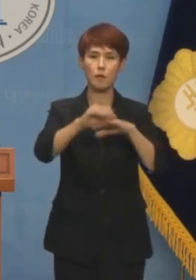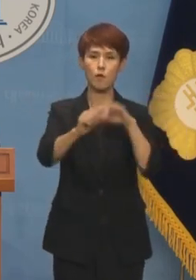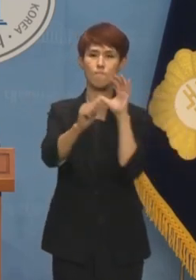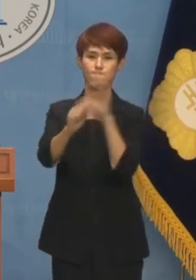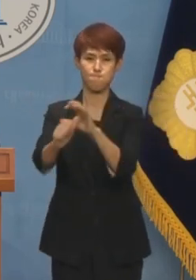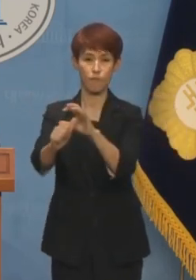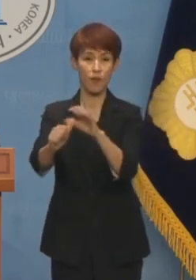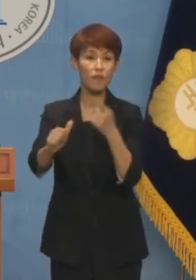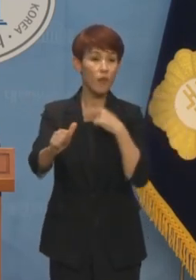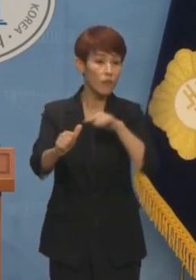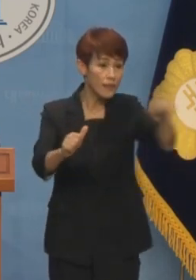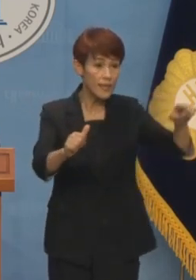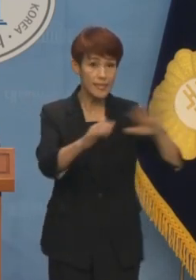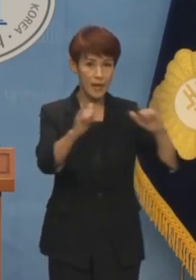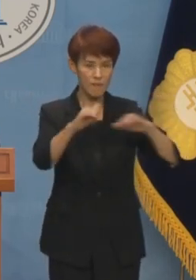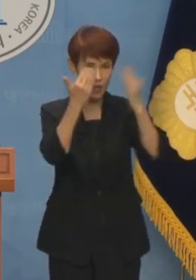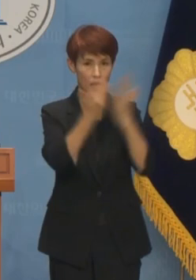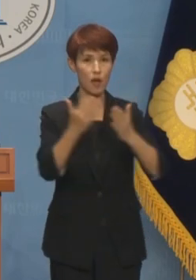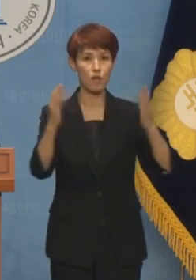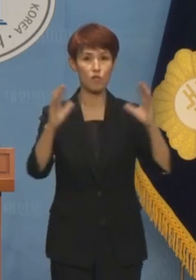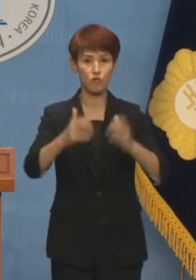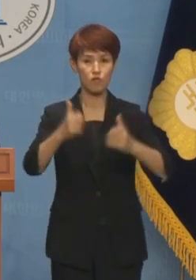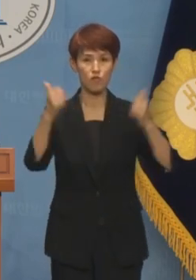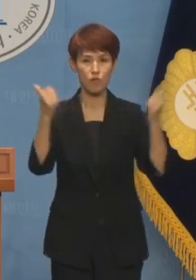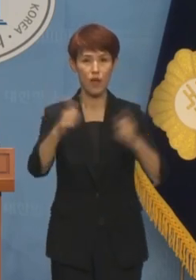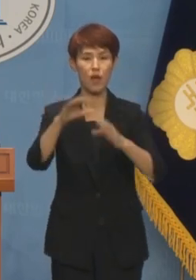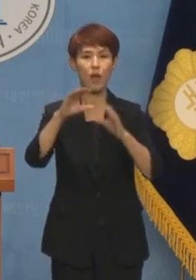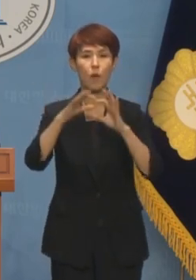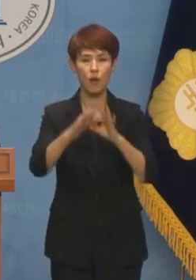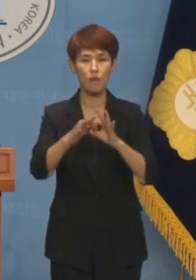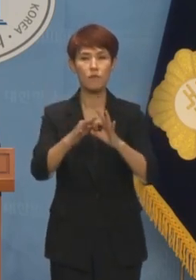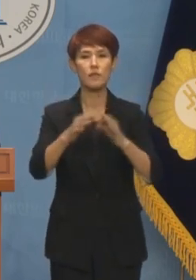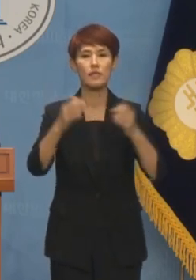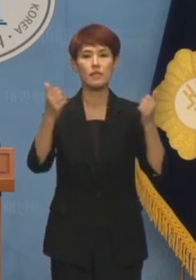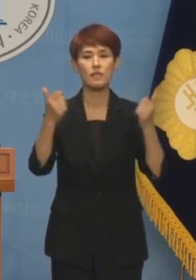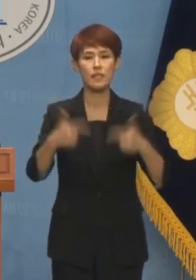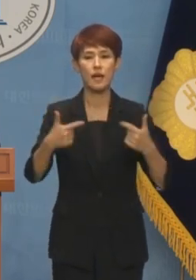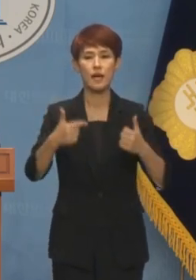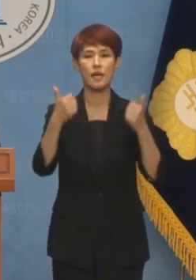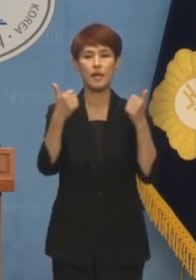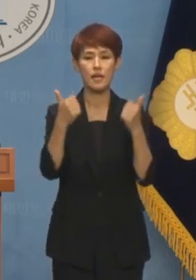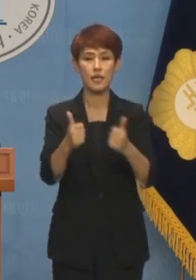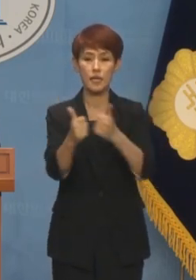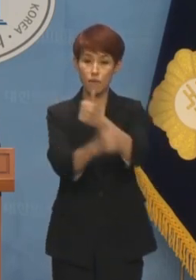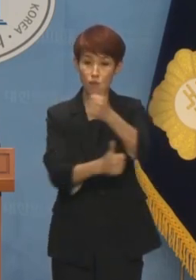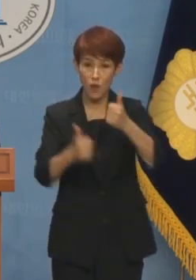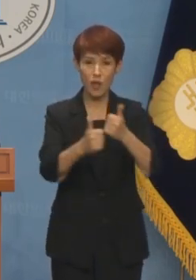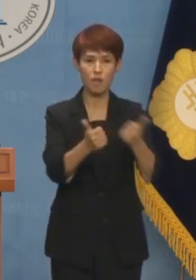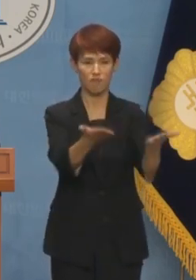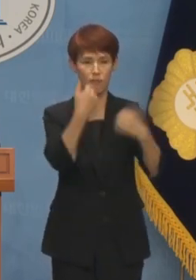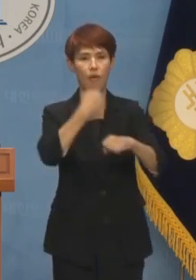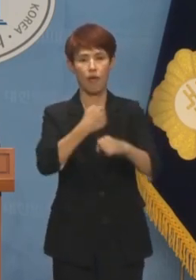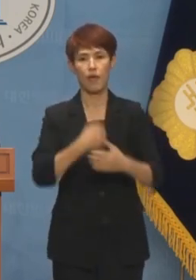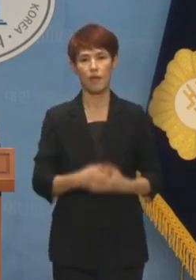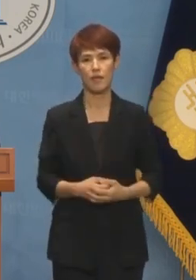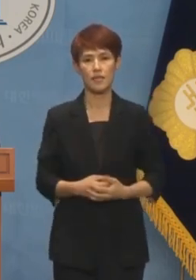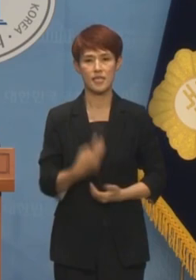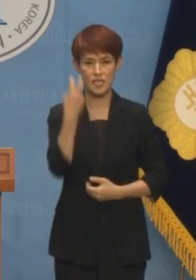관련자들을 모두 국회 관련 상임위에 출석시키겠습니다. 심의라는